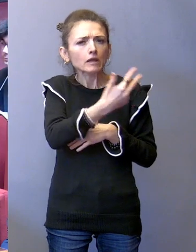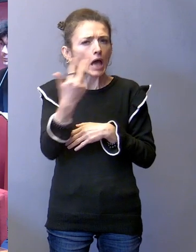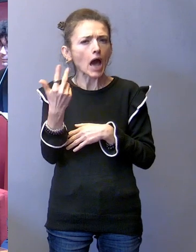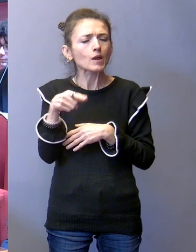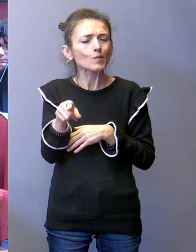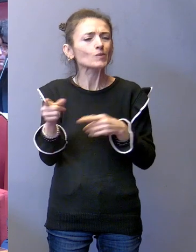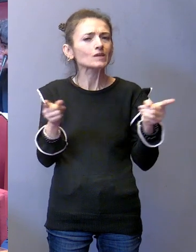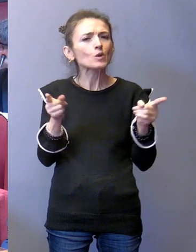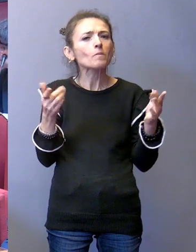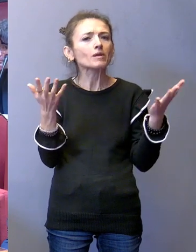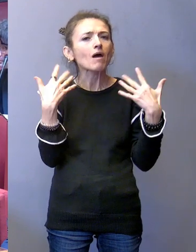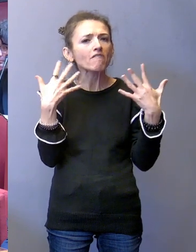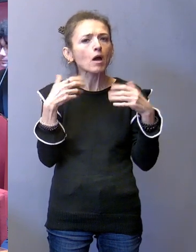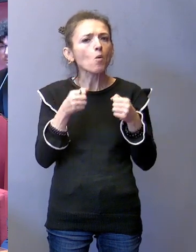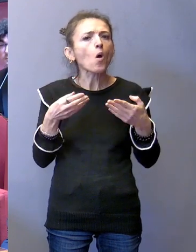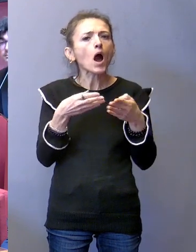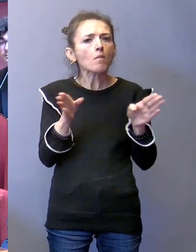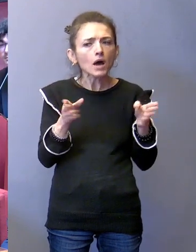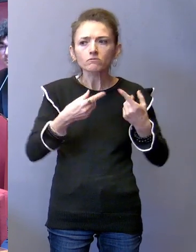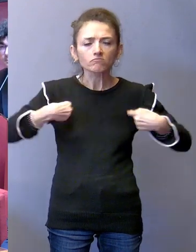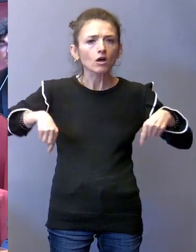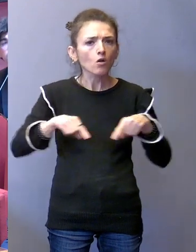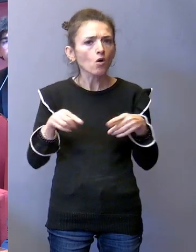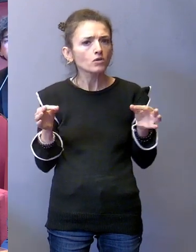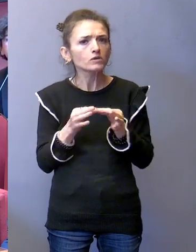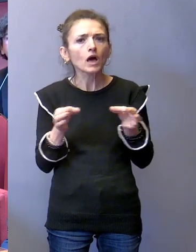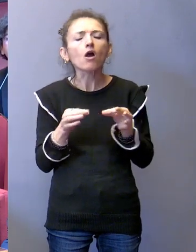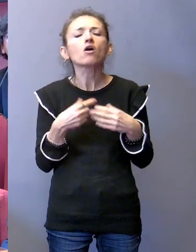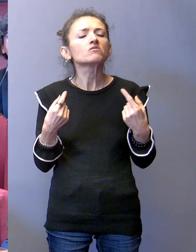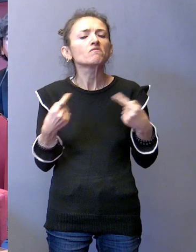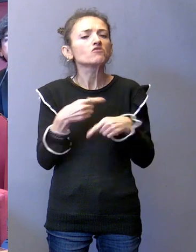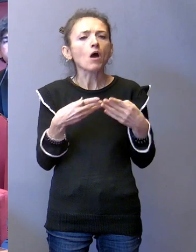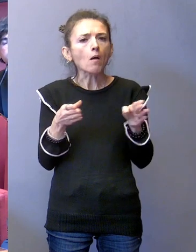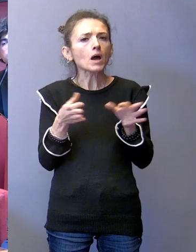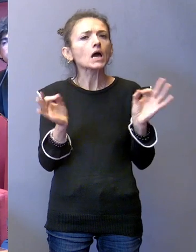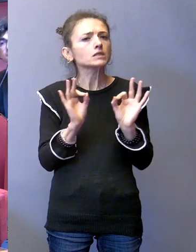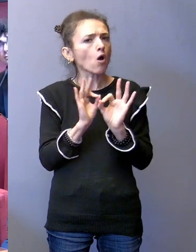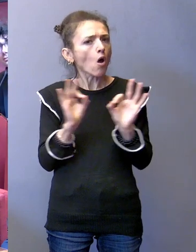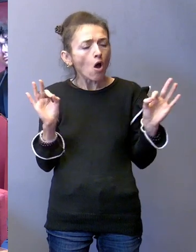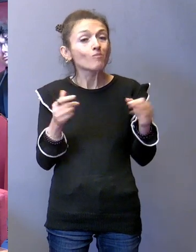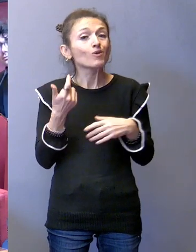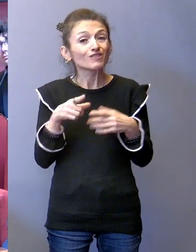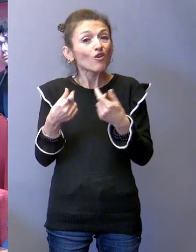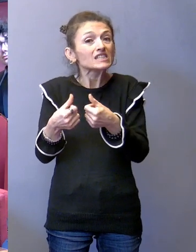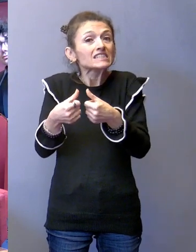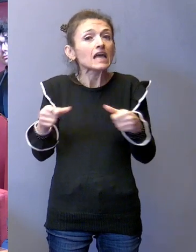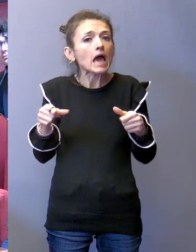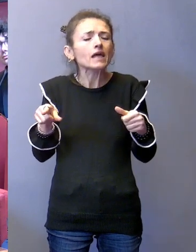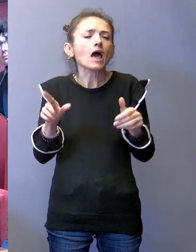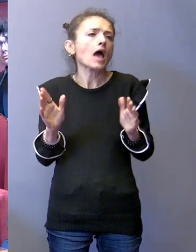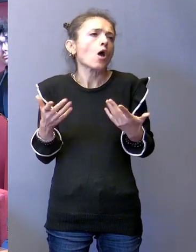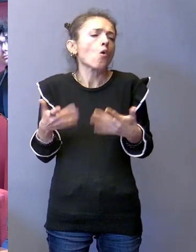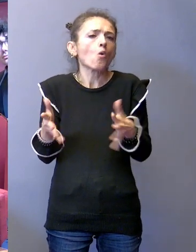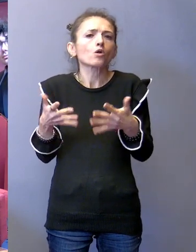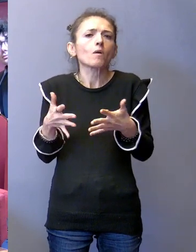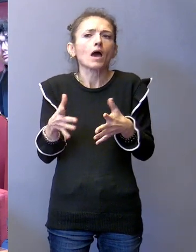poteva rimanere aperta tutti convenivano su questo non si è aperta perché la sede dove deve essere aperta È ormai non si poteva